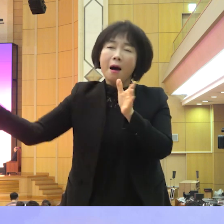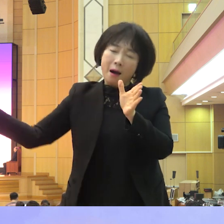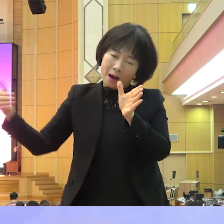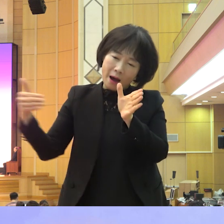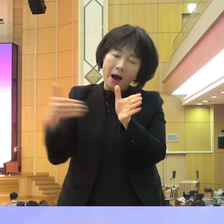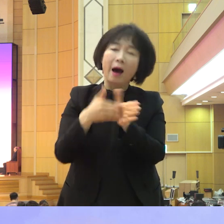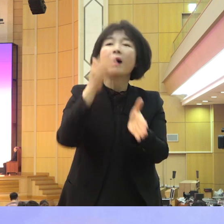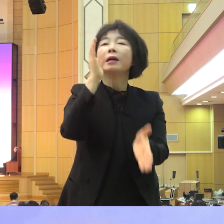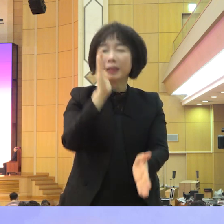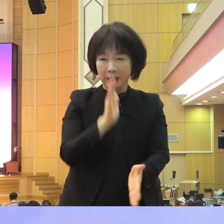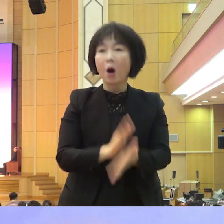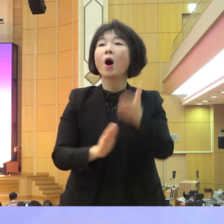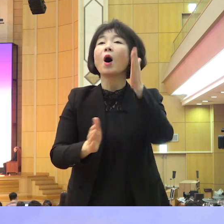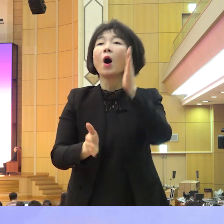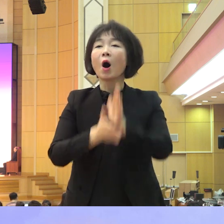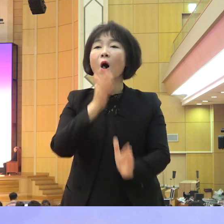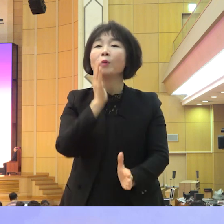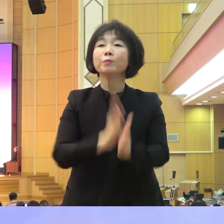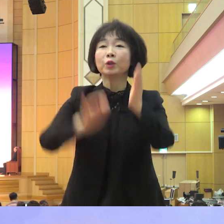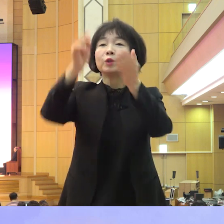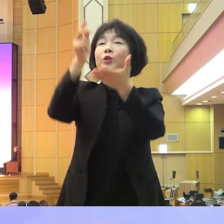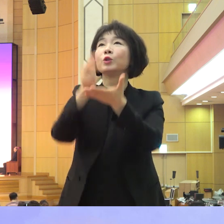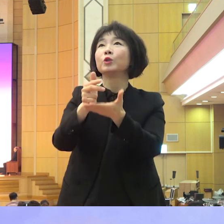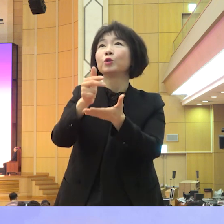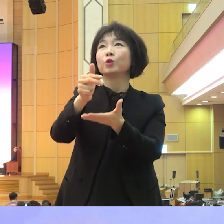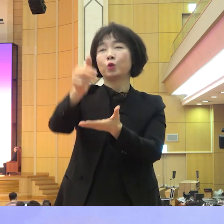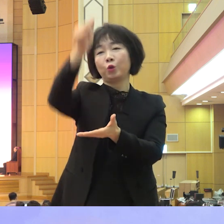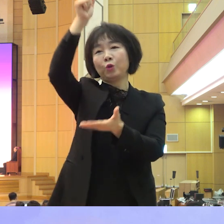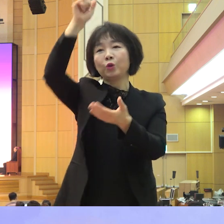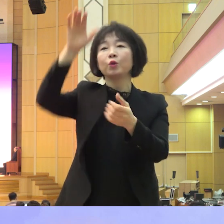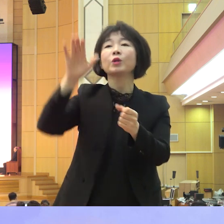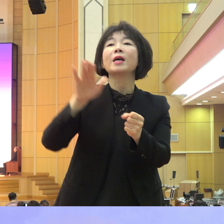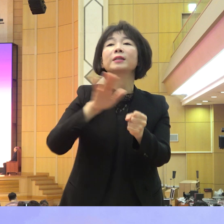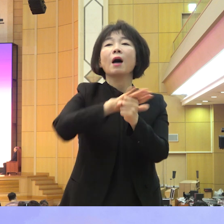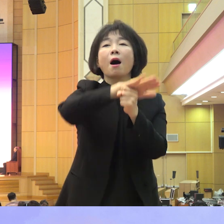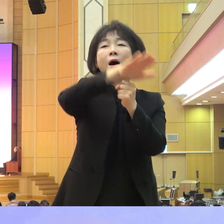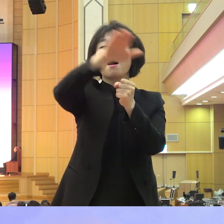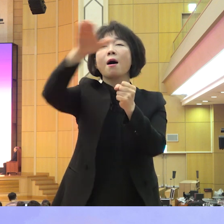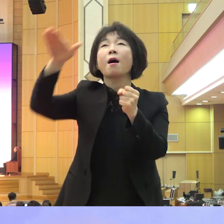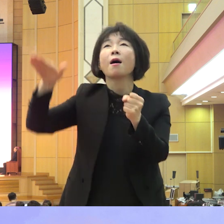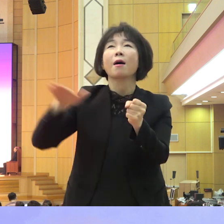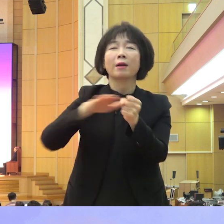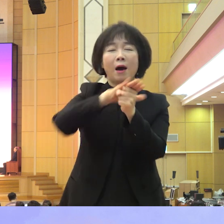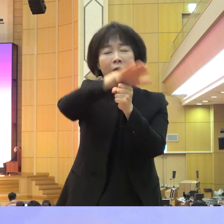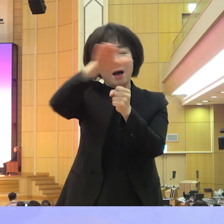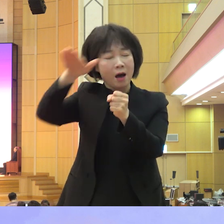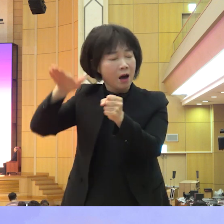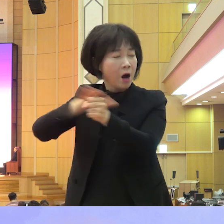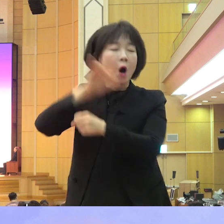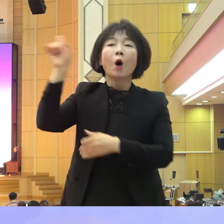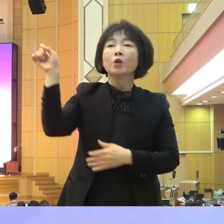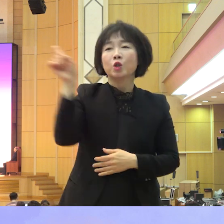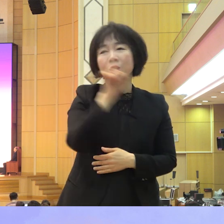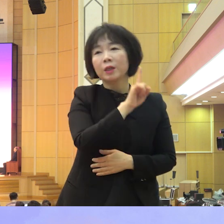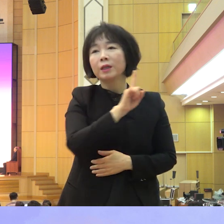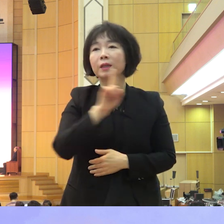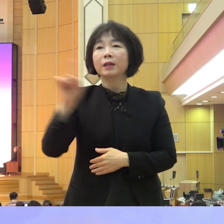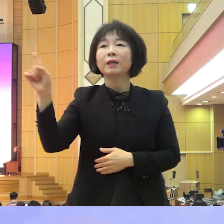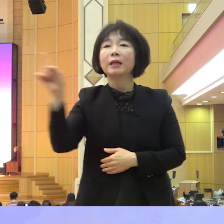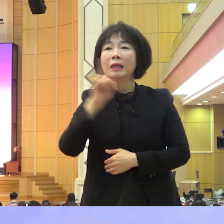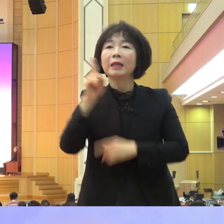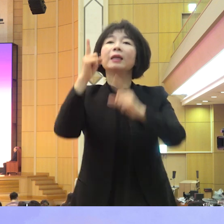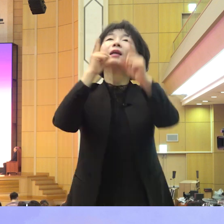은혜라. 한이 없는 주의 사랑